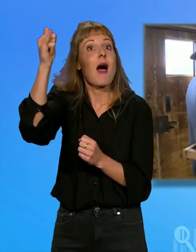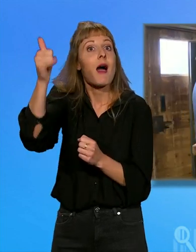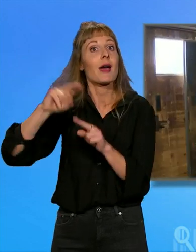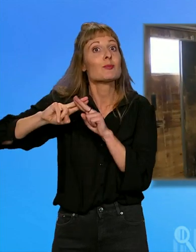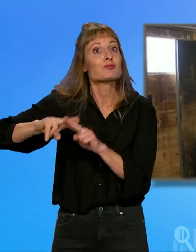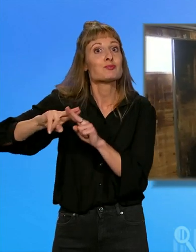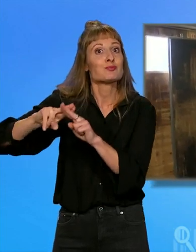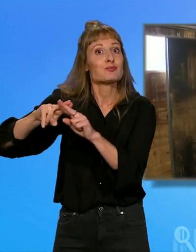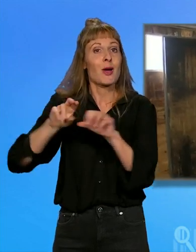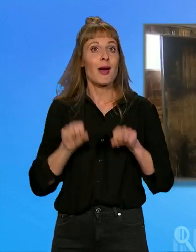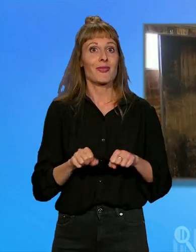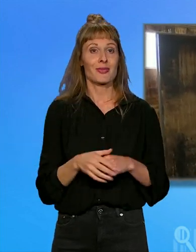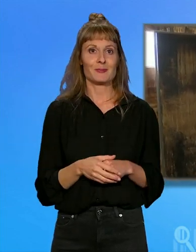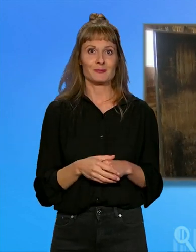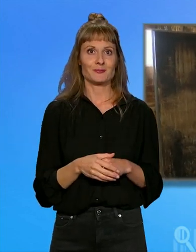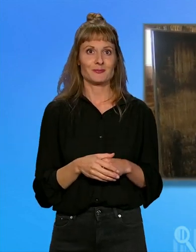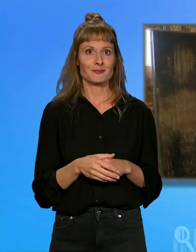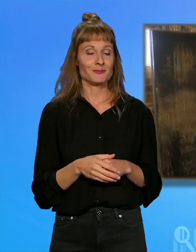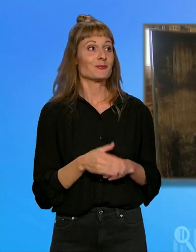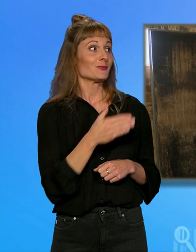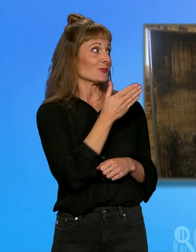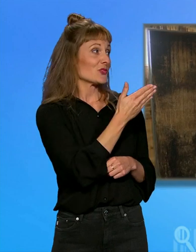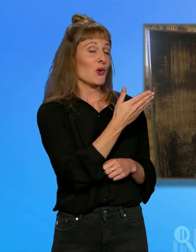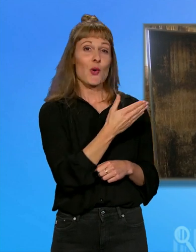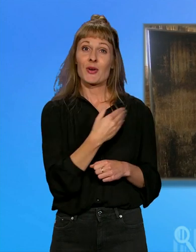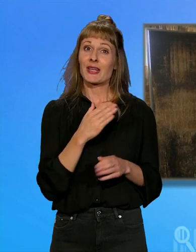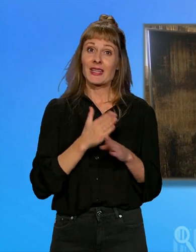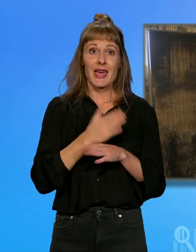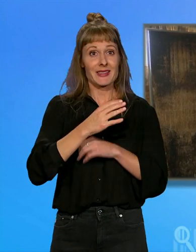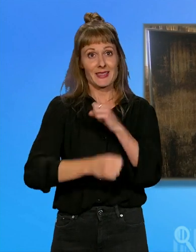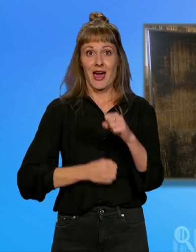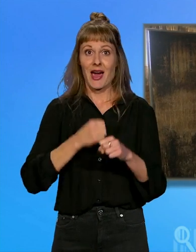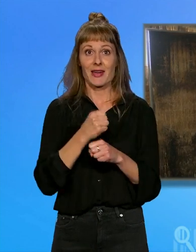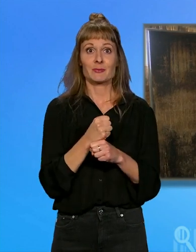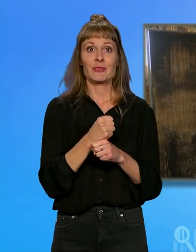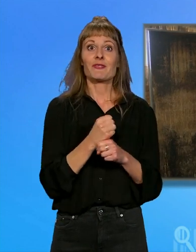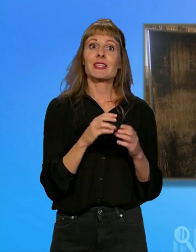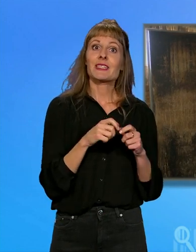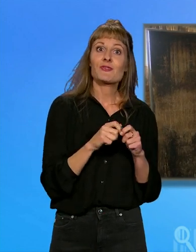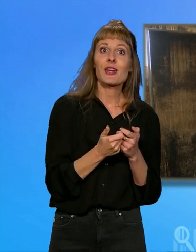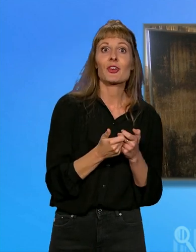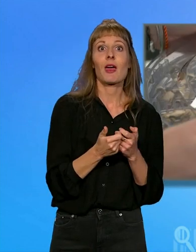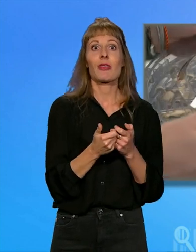Oehlers dörren jedes Jahr tonnenweise Zwetschgen, Äpfel und vor allem Birnen.